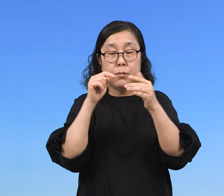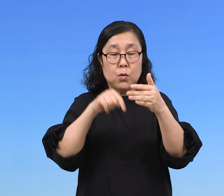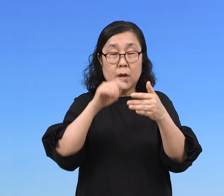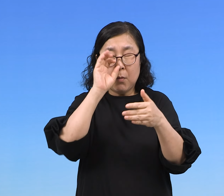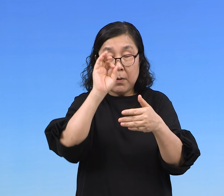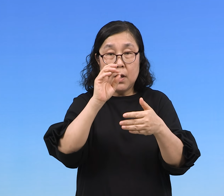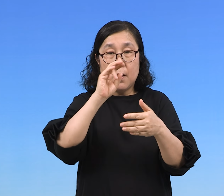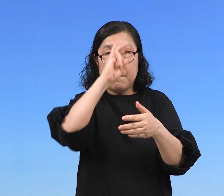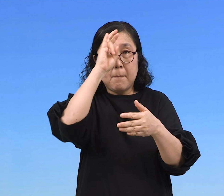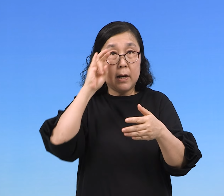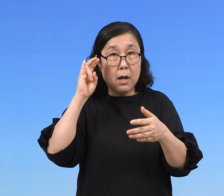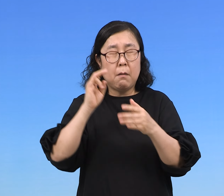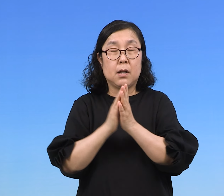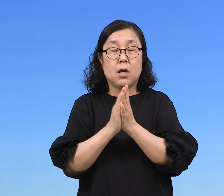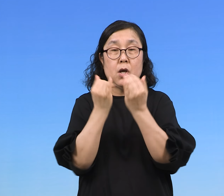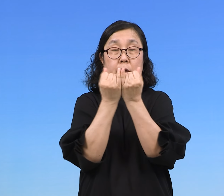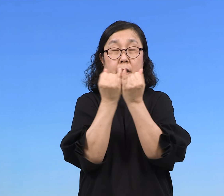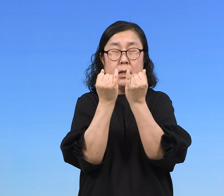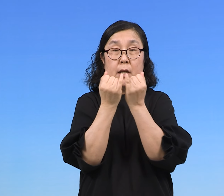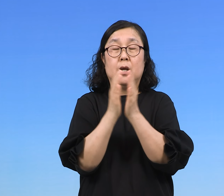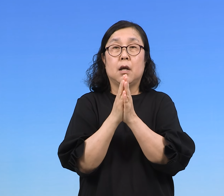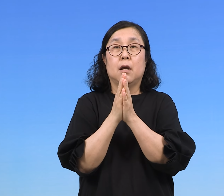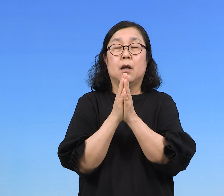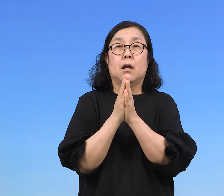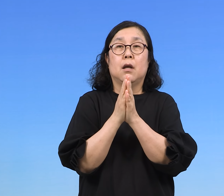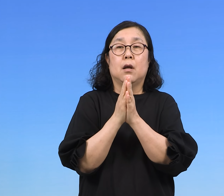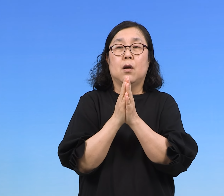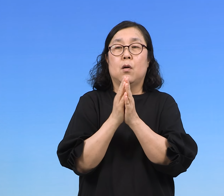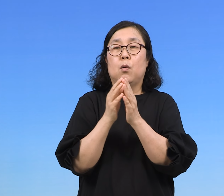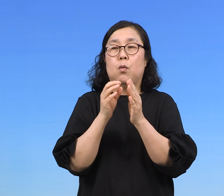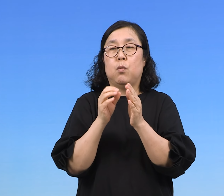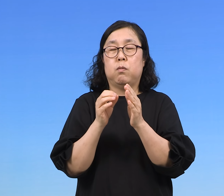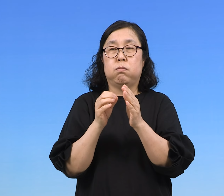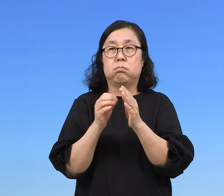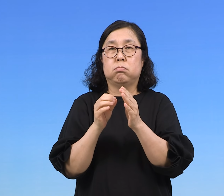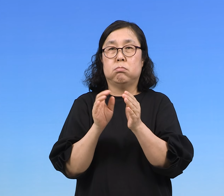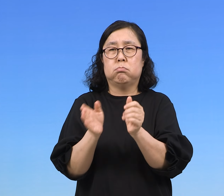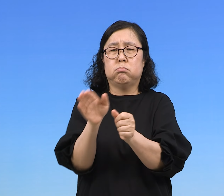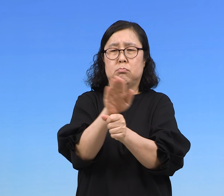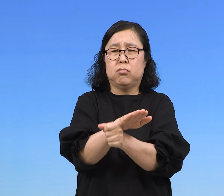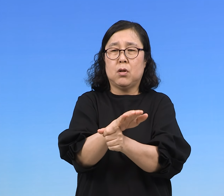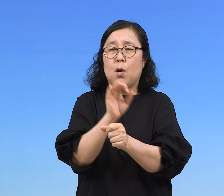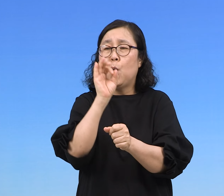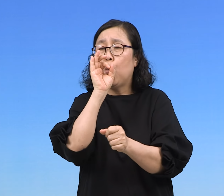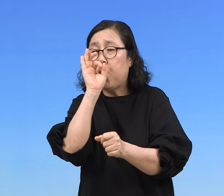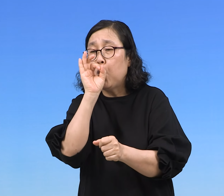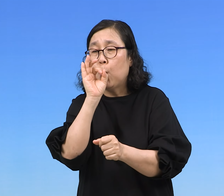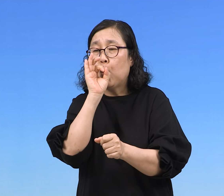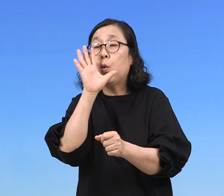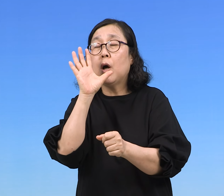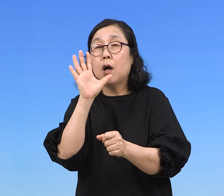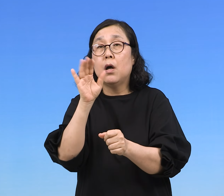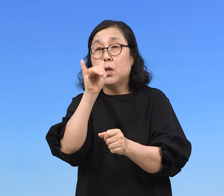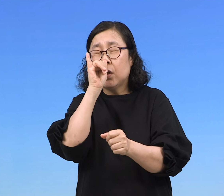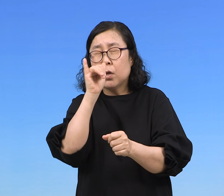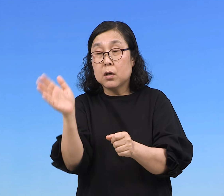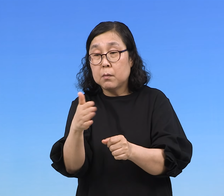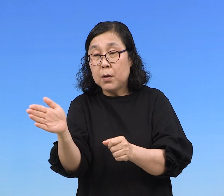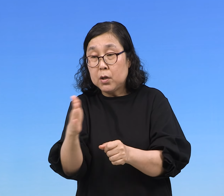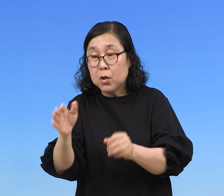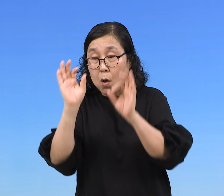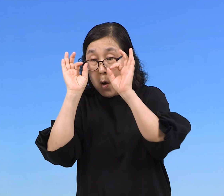본문에서 마리아와 그 여인들이 무덤이 비어 있는 것을 보고 너무 근심하고 너무 당황하고 너무 슬퍼하니까